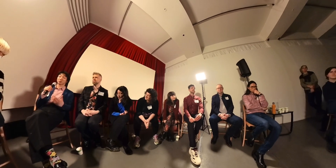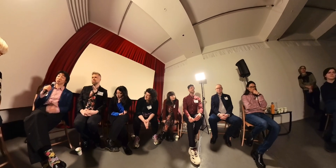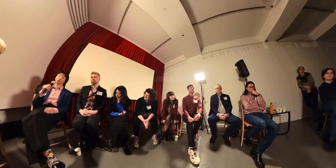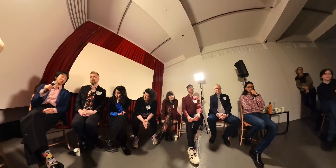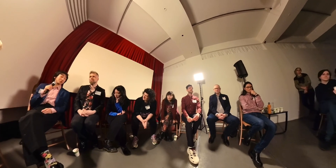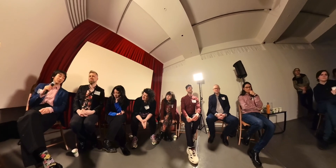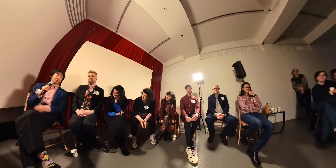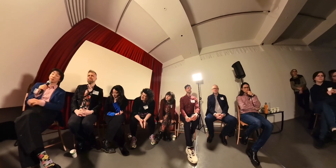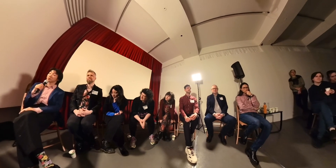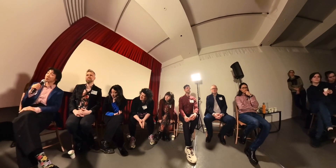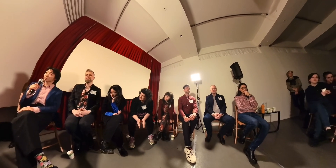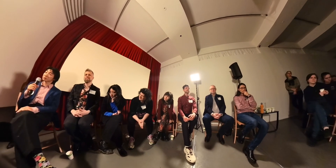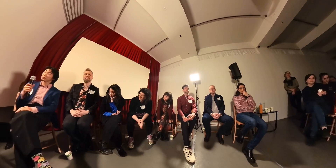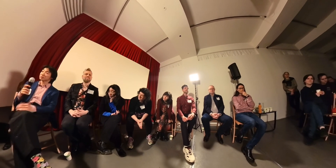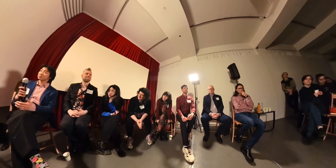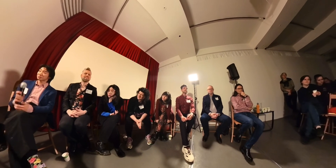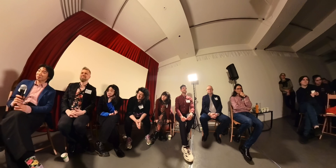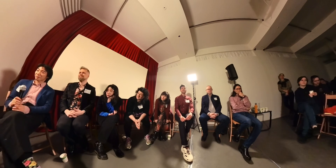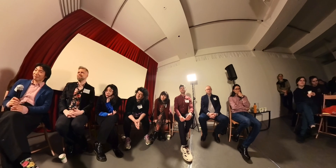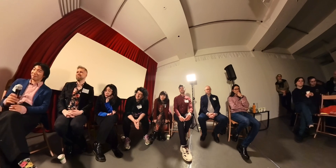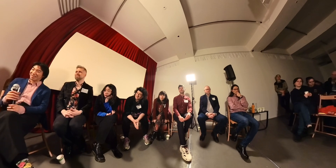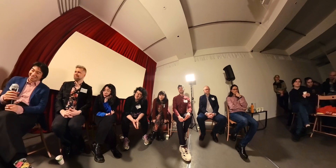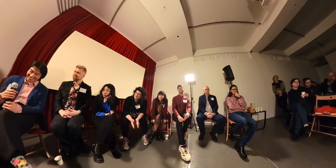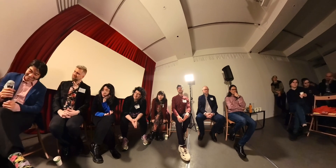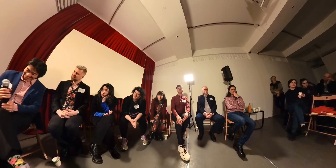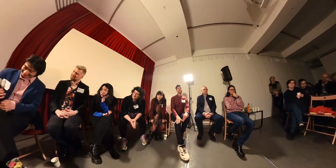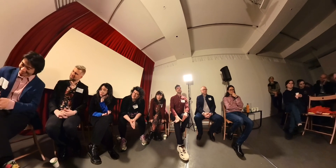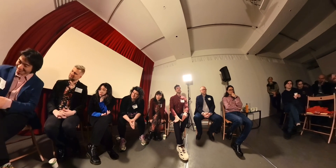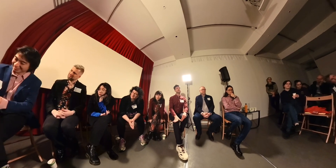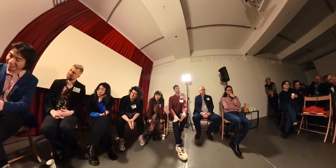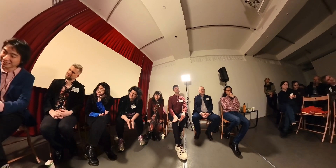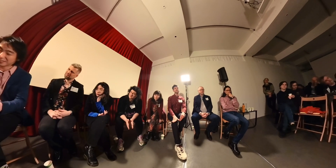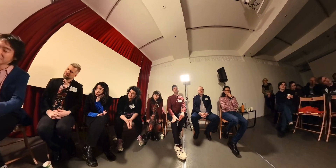to vlastně to řešit. Jo. Že to teda v reakci na ty